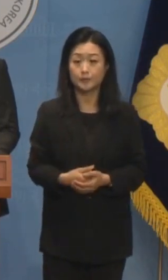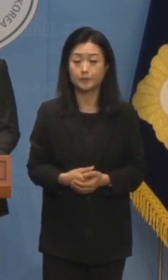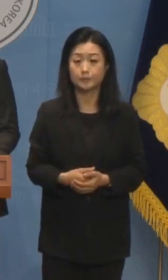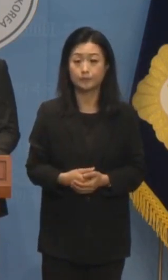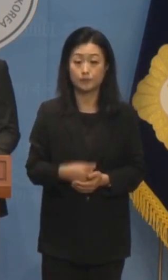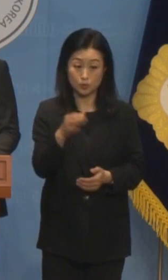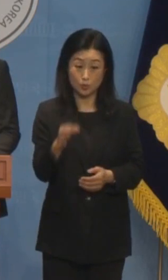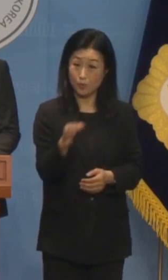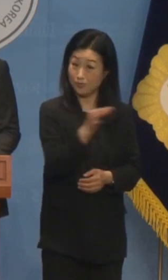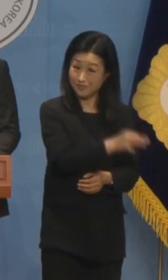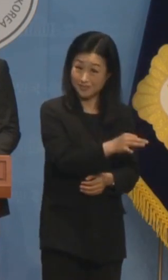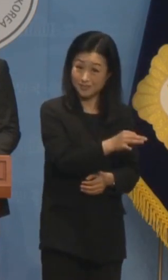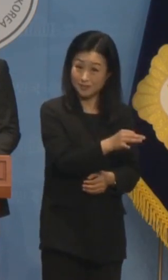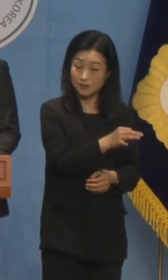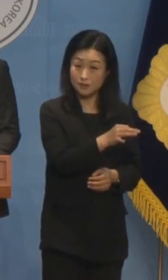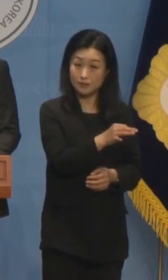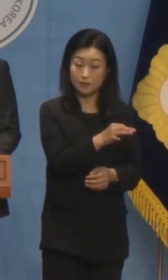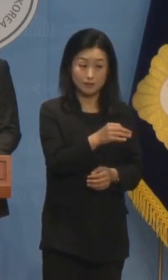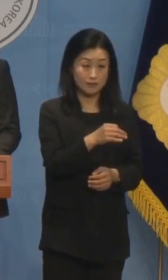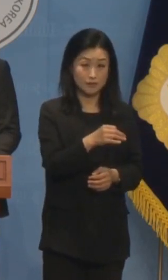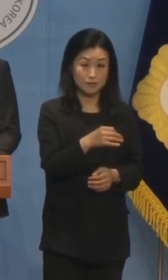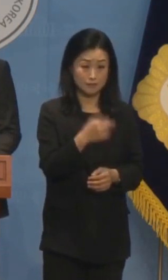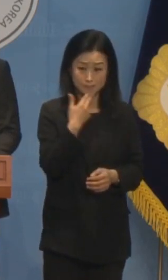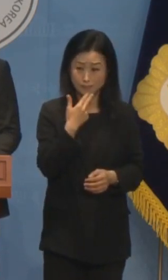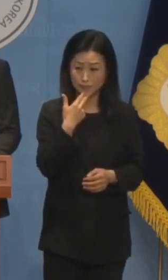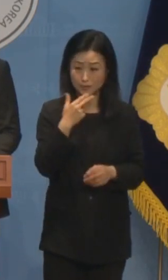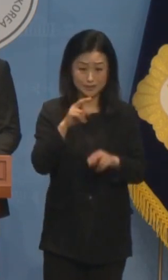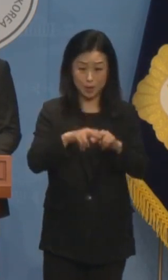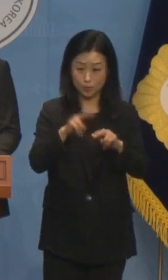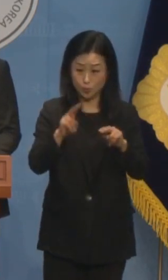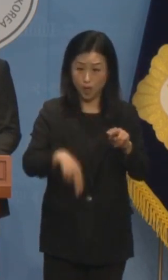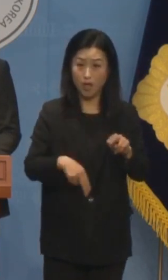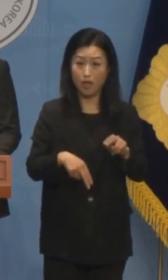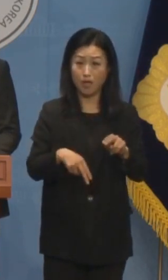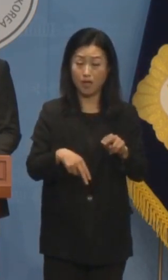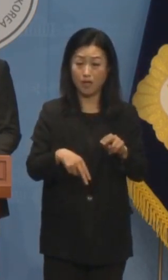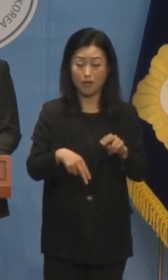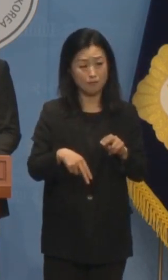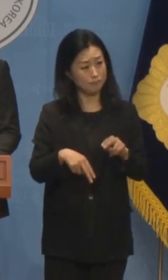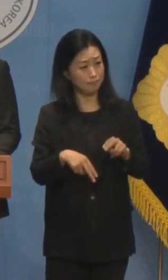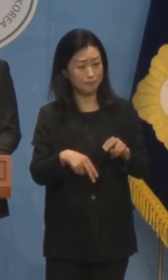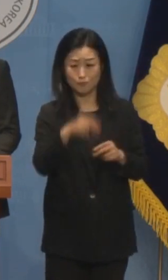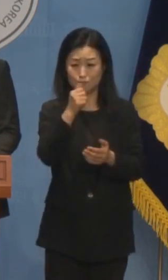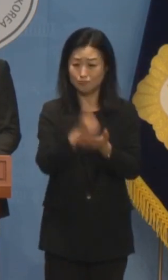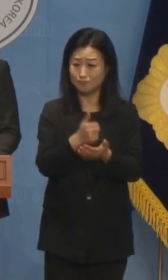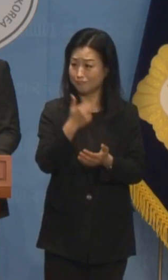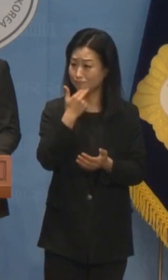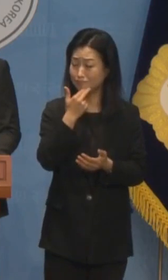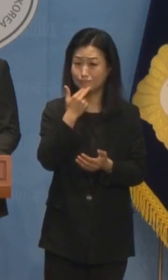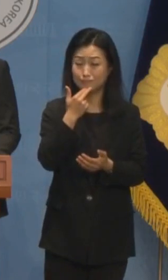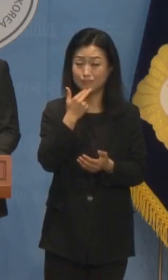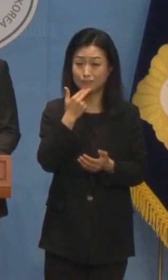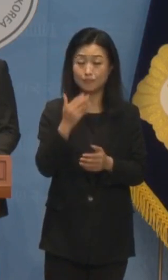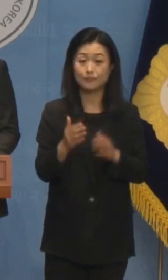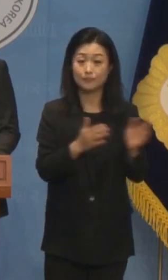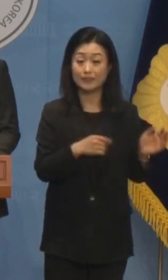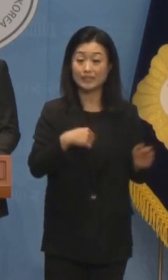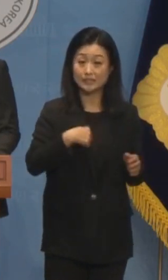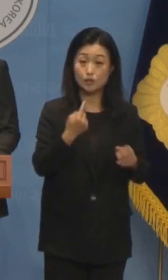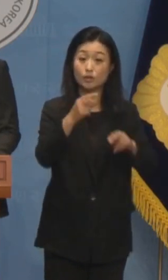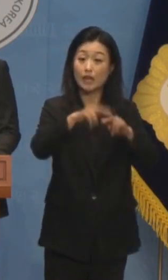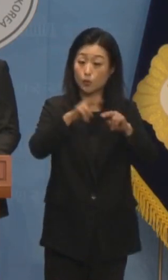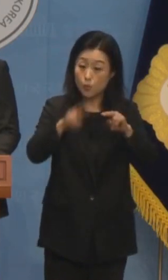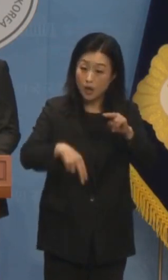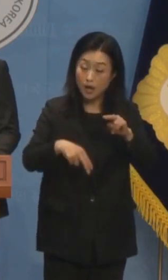금전적으로 매수 당하지 않은 사퇴는 범죄적으로 처벌될 수 없는 것입니다. 자발적 사퇴는